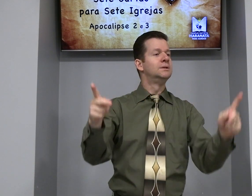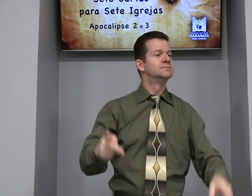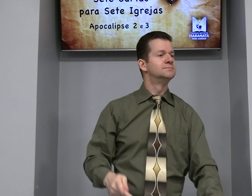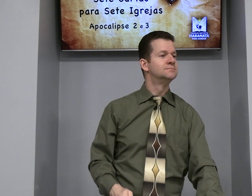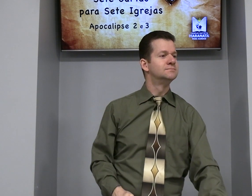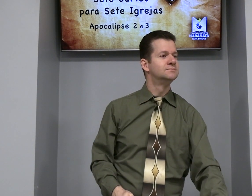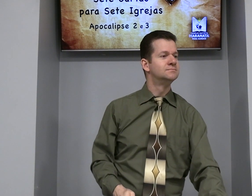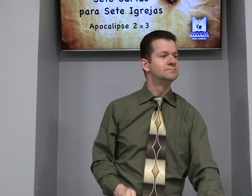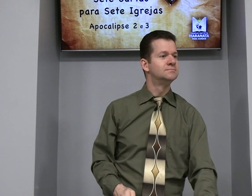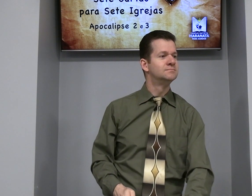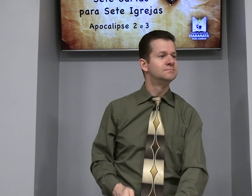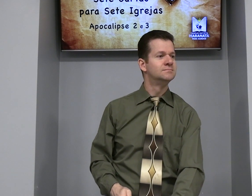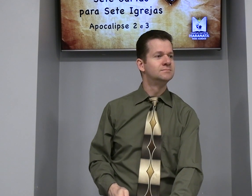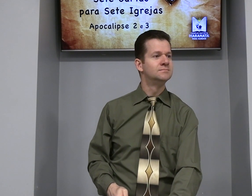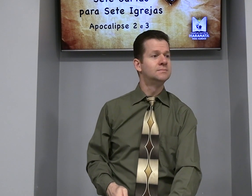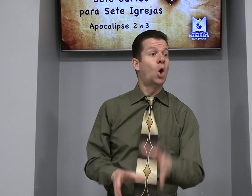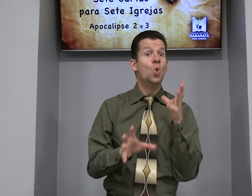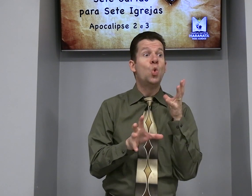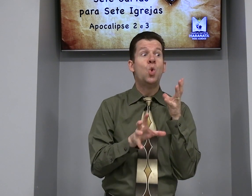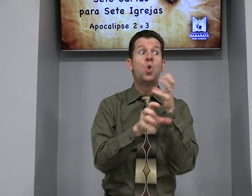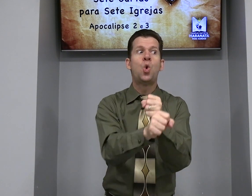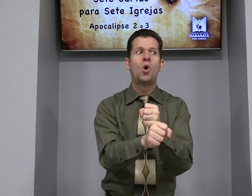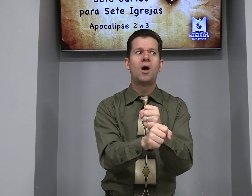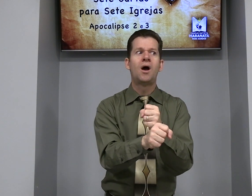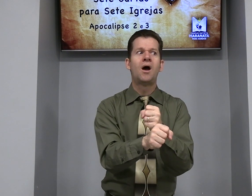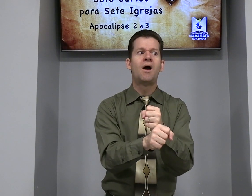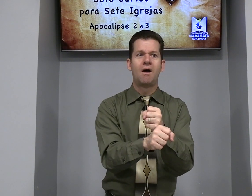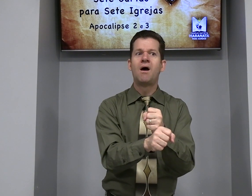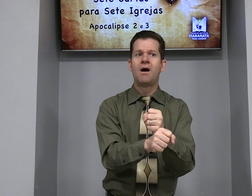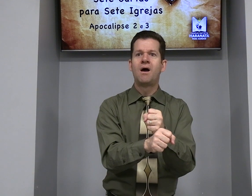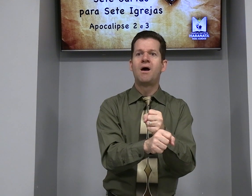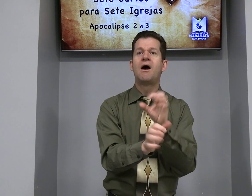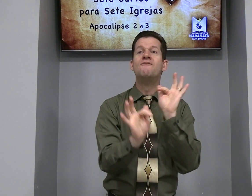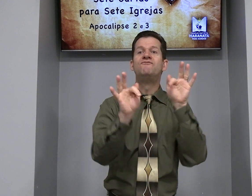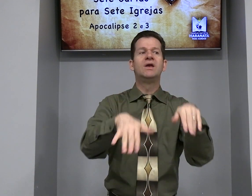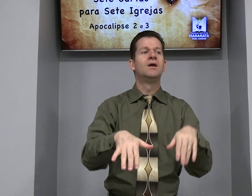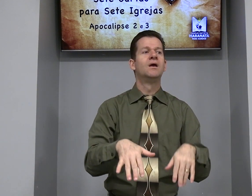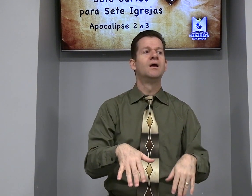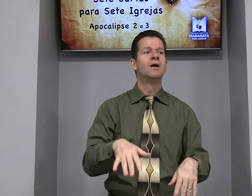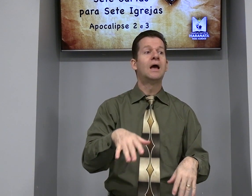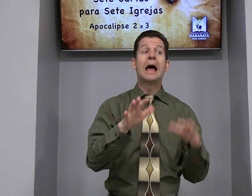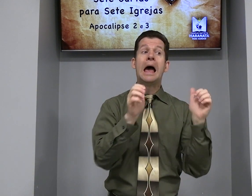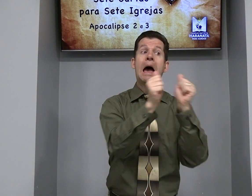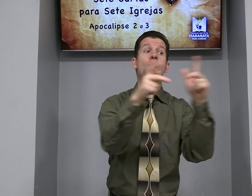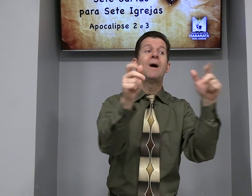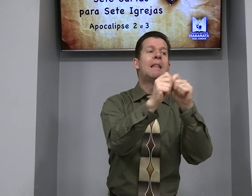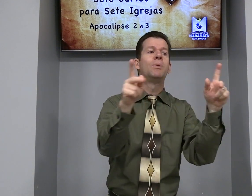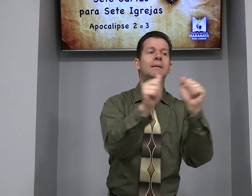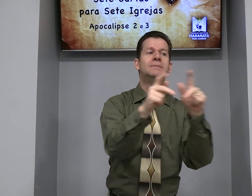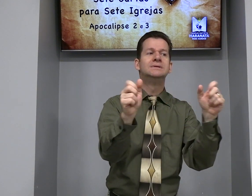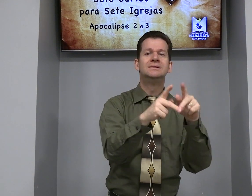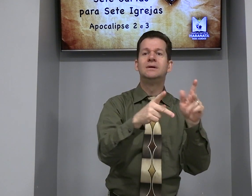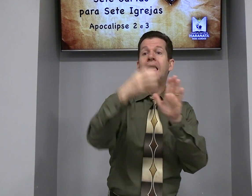capítulo total na Apocalipse tem quantos? Quantos capítulos tem total na Apocalipse? O último